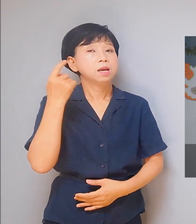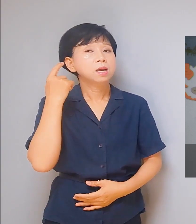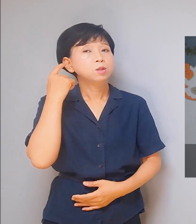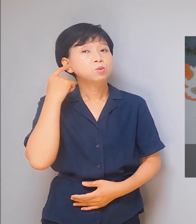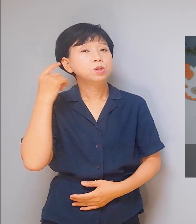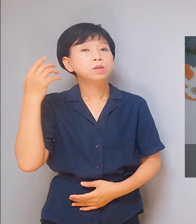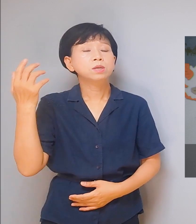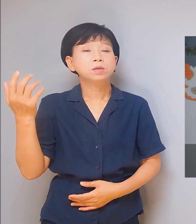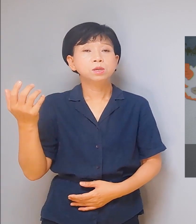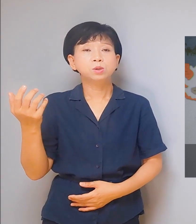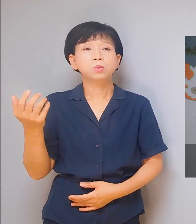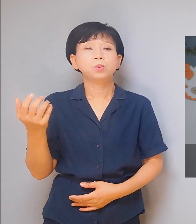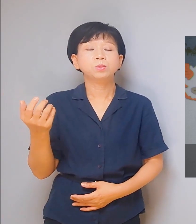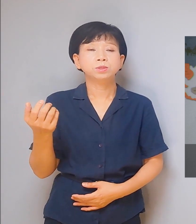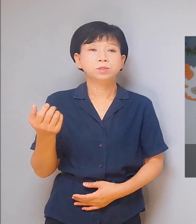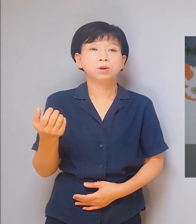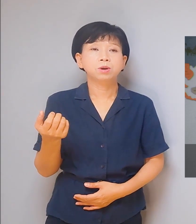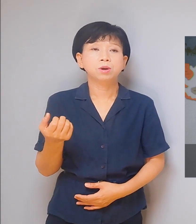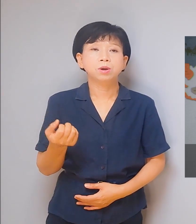인자한